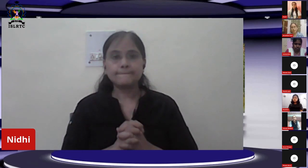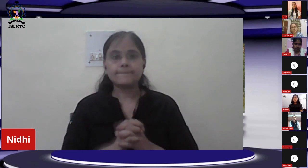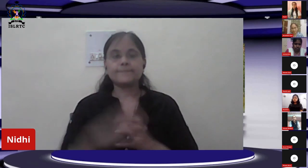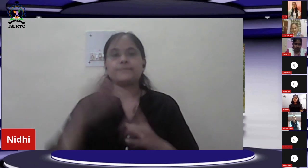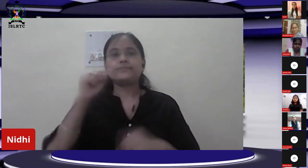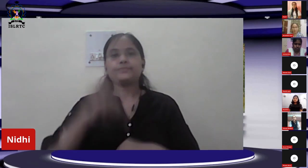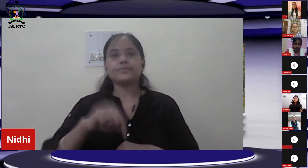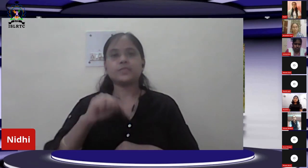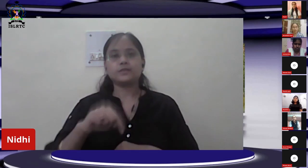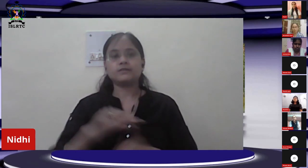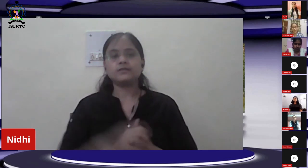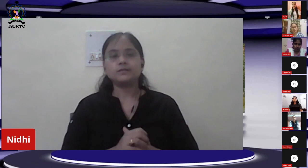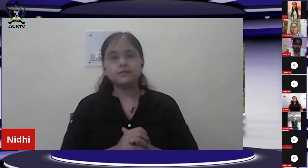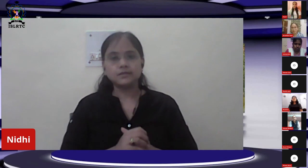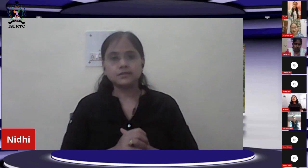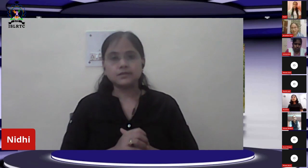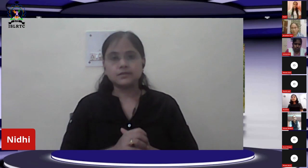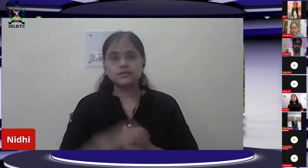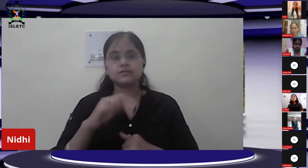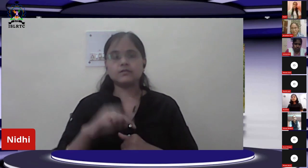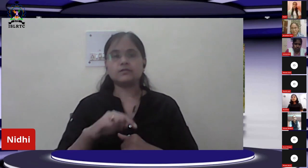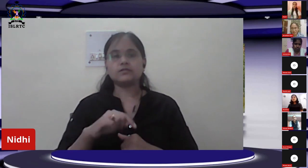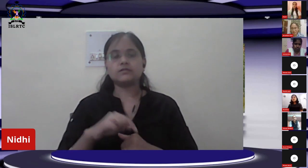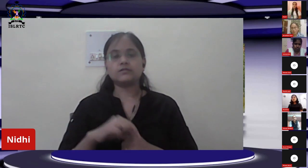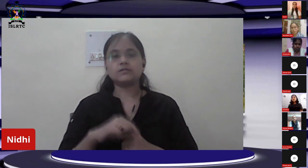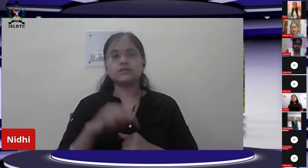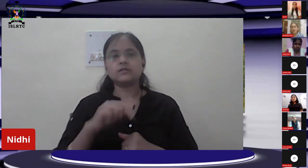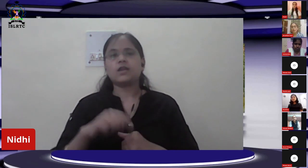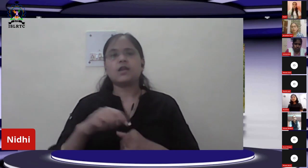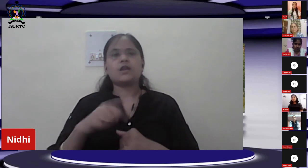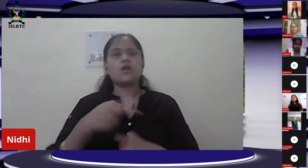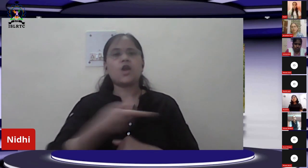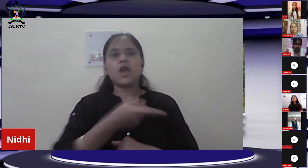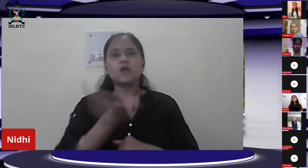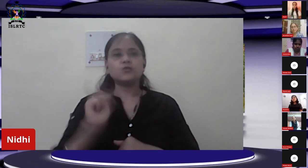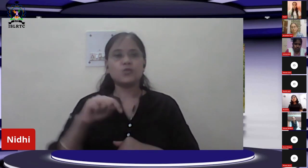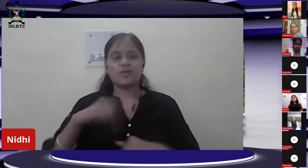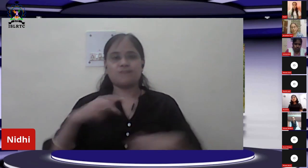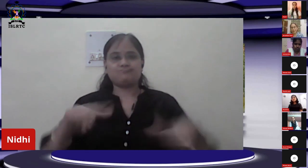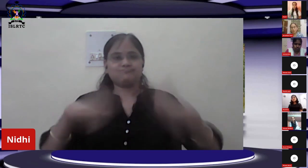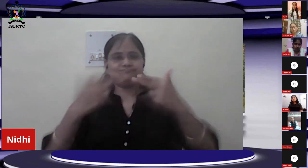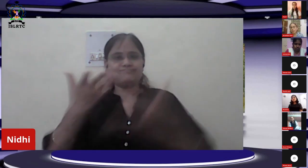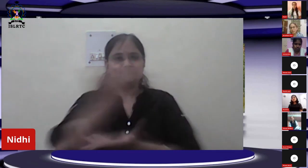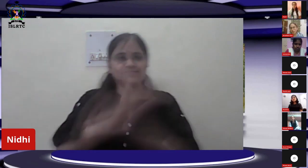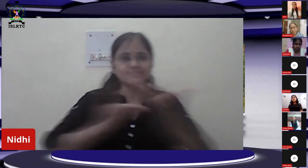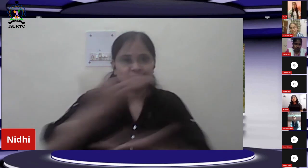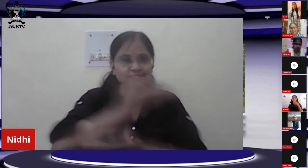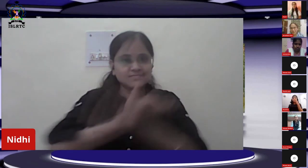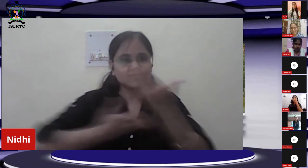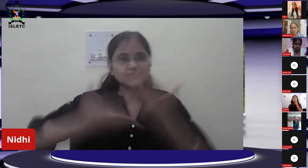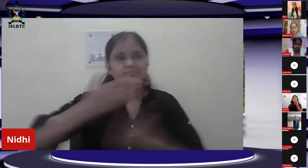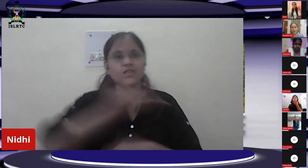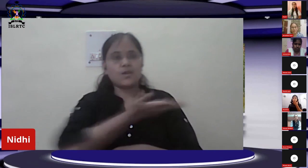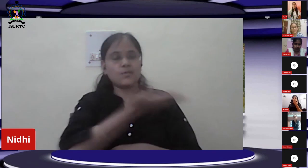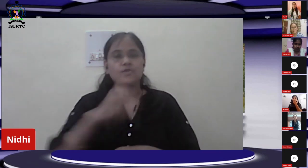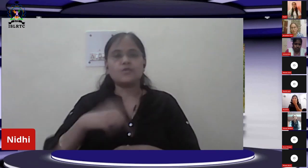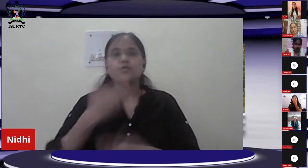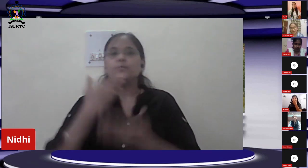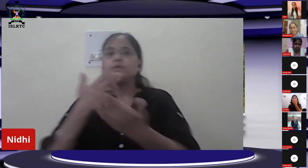बहुत इस पूरा जो आज का हमारा जो सेशन हुआ उसके लिए मैं थैंक यू बोलना चाहूंगी हरी सर को, हरी सर हमारे